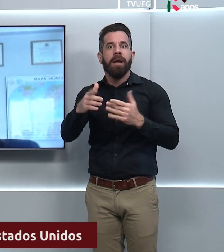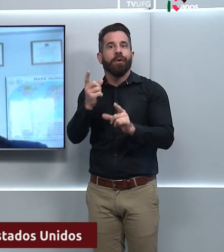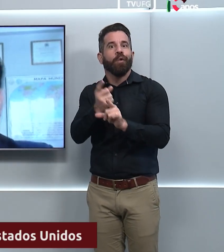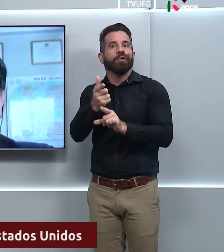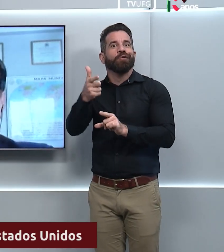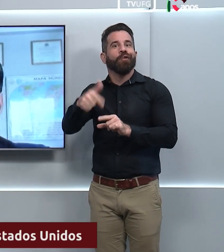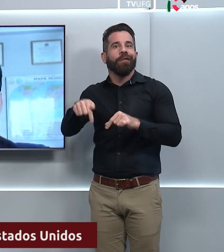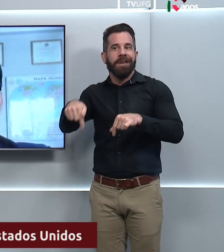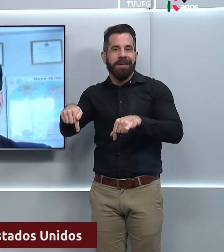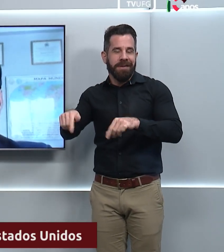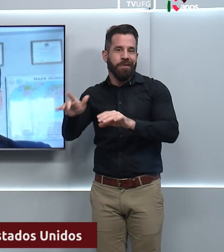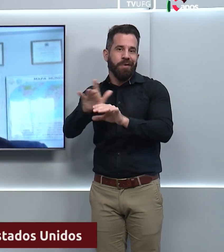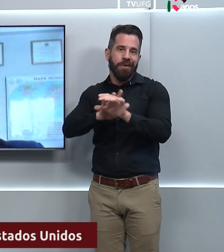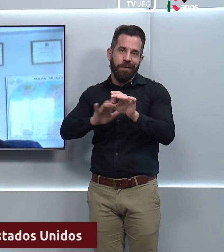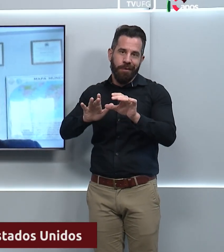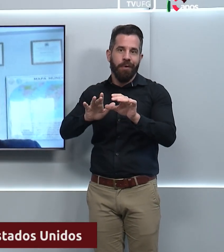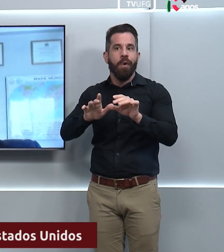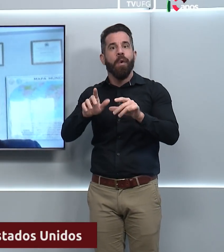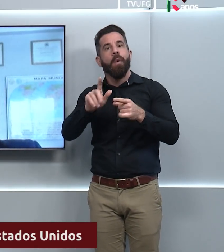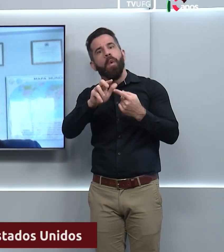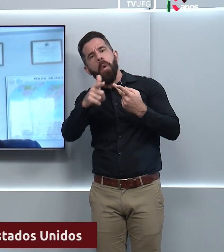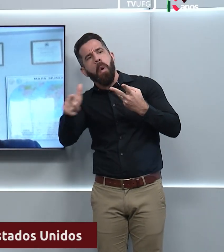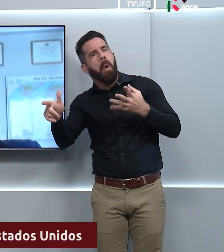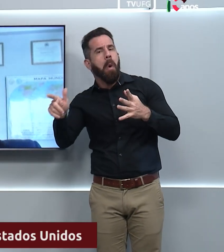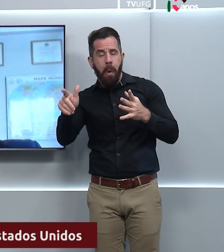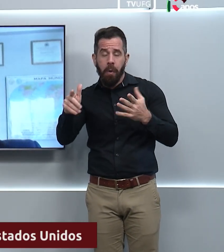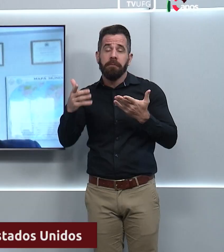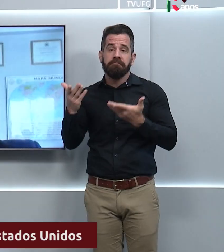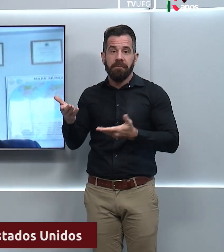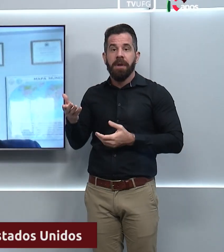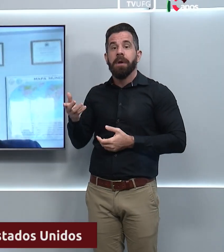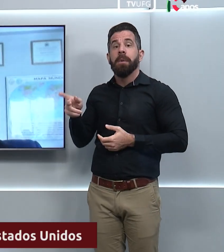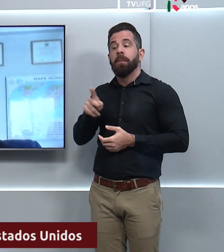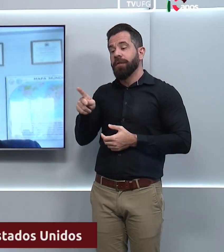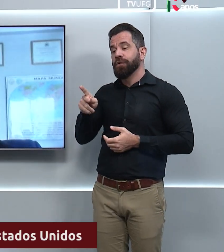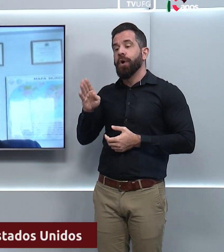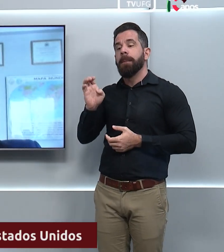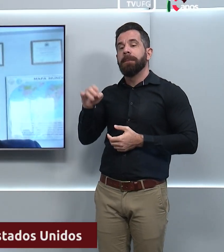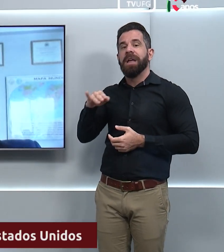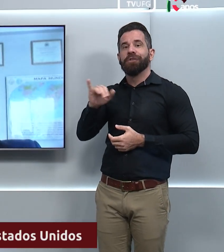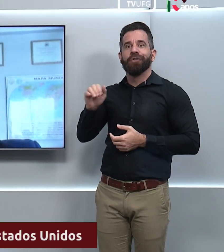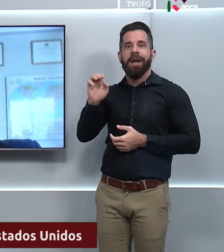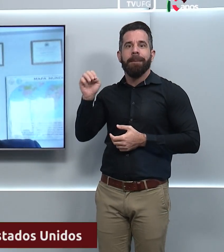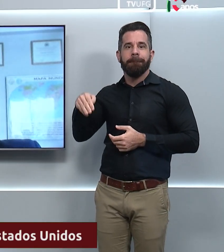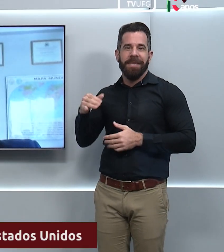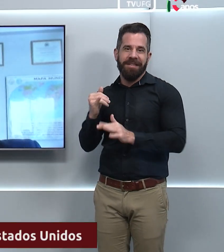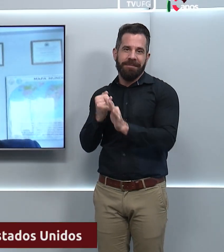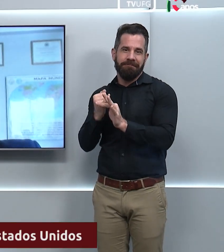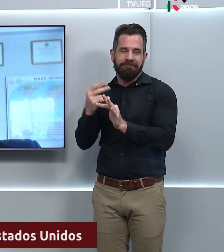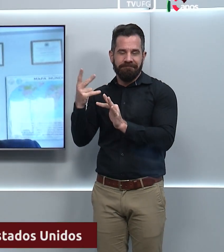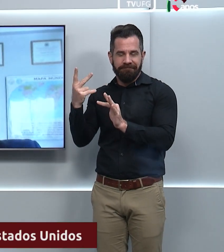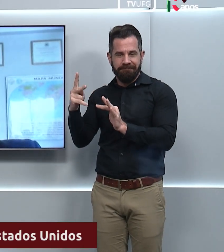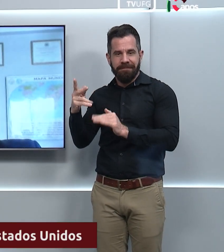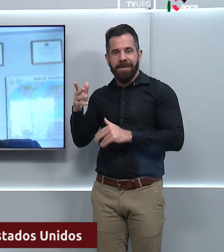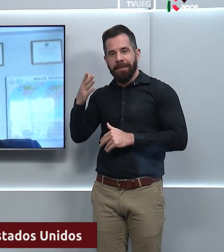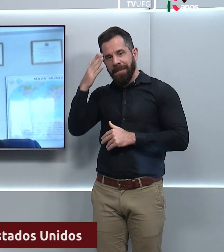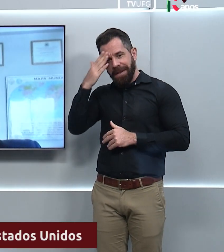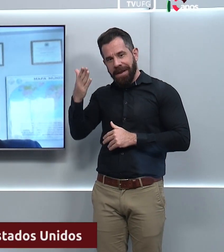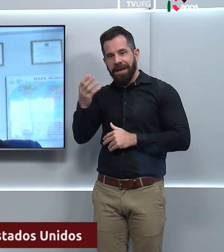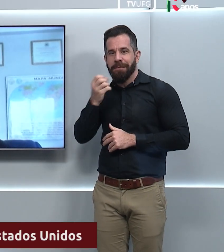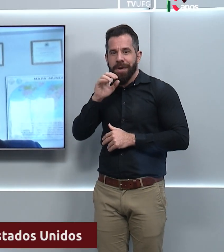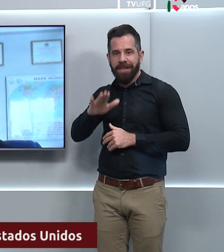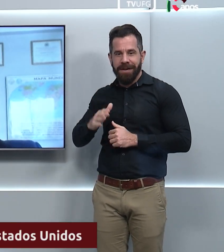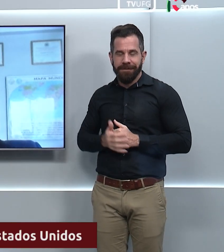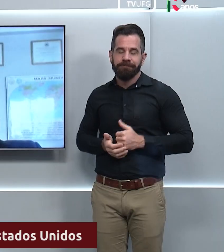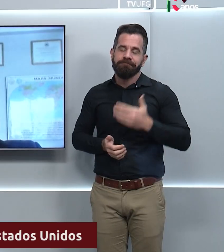aqui no Conexões ou em outros produtos da TV UFG. Professor Benjamin Vilela, professor do IFG. Boa tarde, até a próxima. Eu que